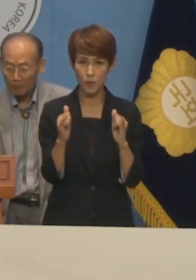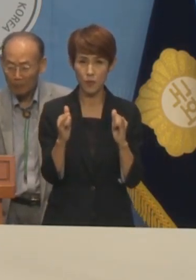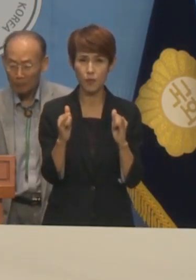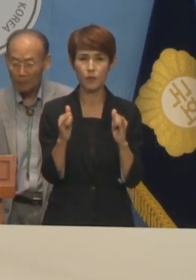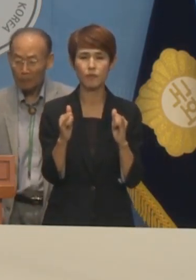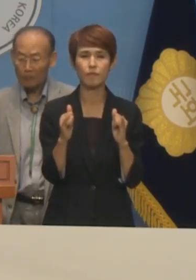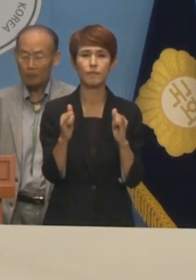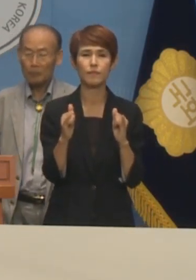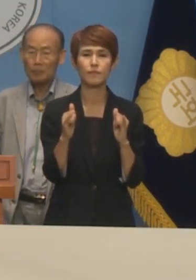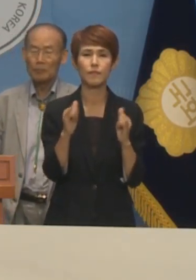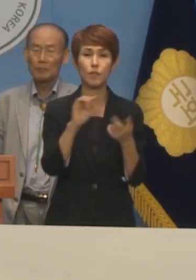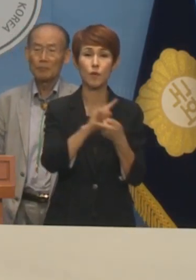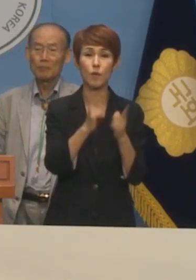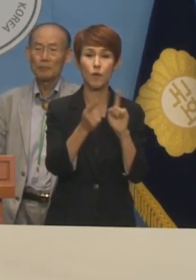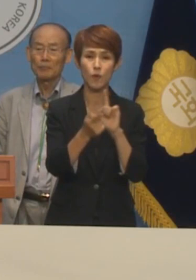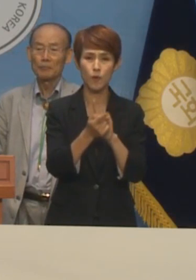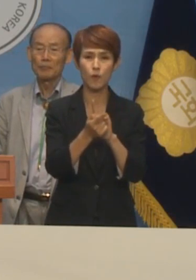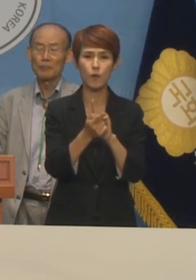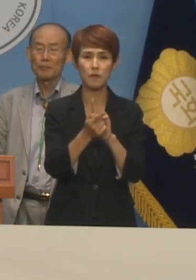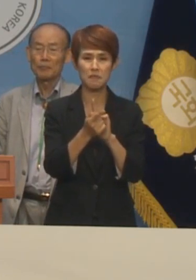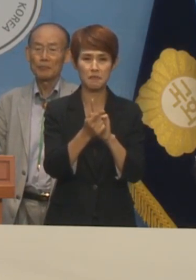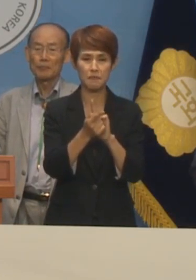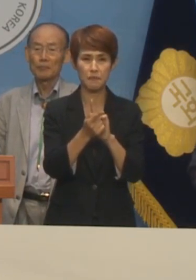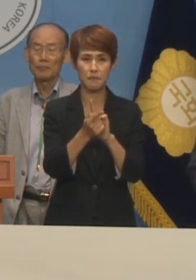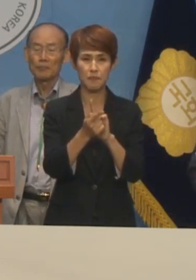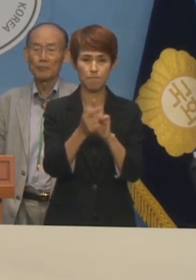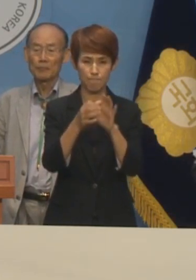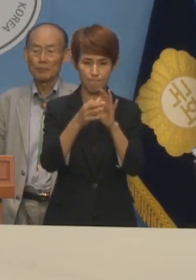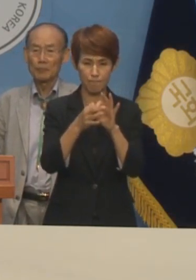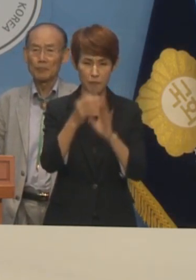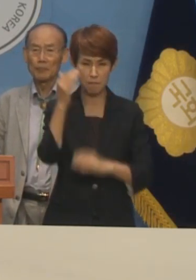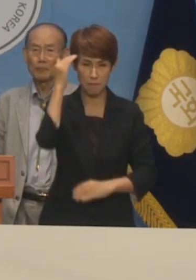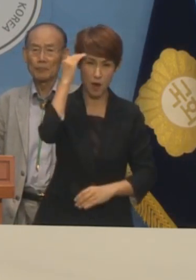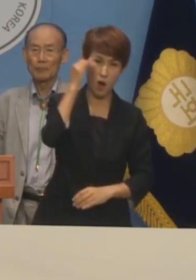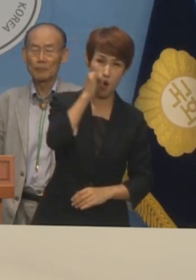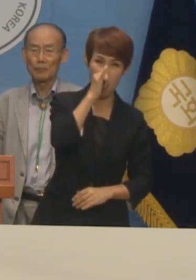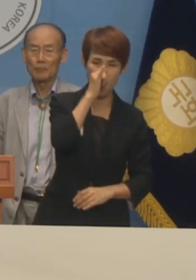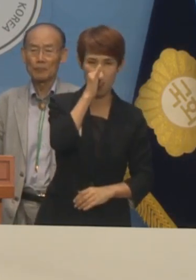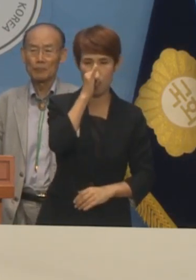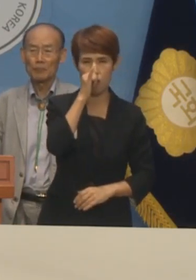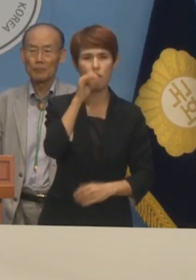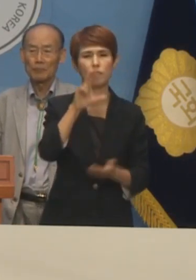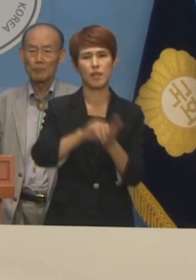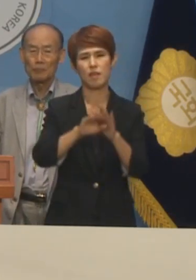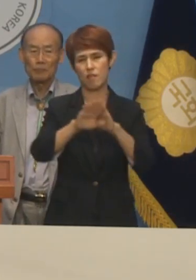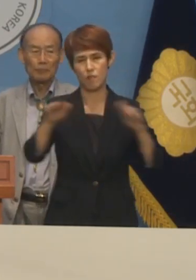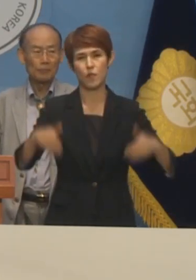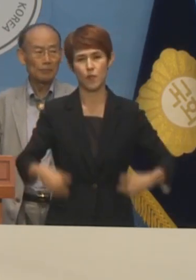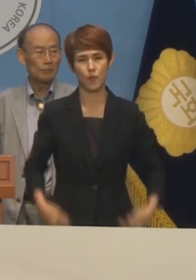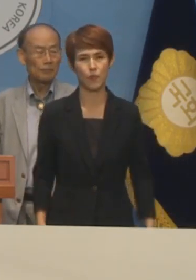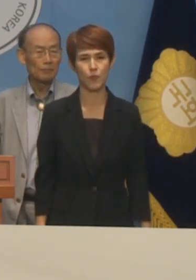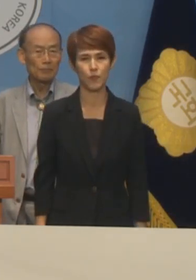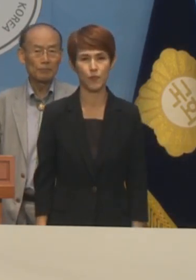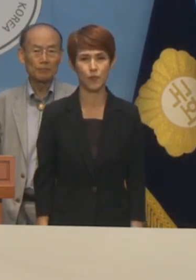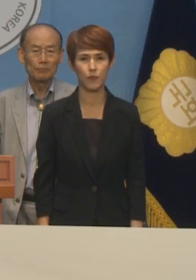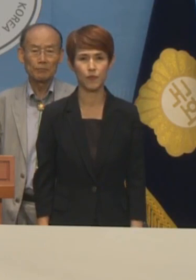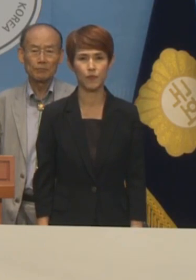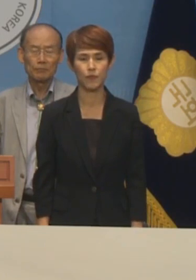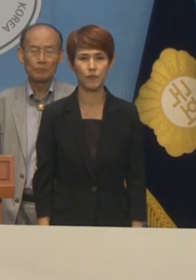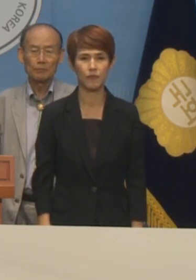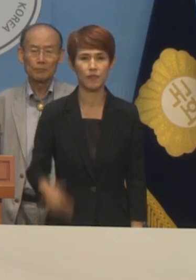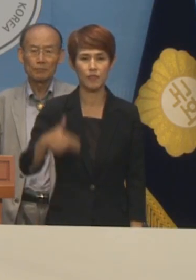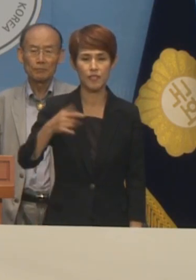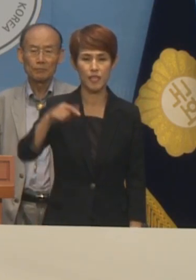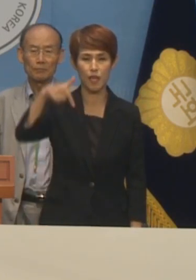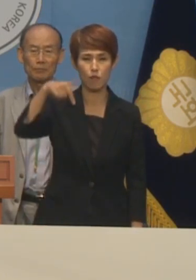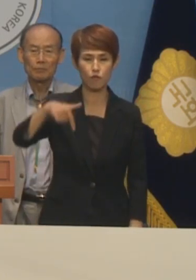동족 관계의 재반 걸림돌을 주체적으로 개척해 나가야 한다. 선대선의 국면이 제국주의와